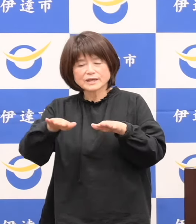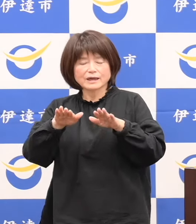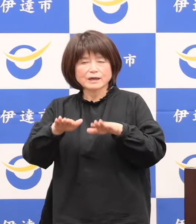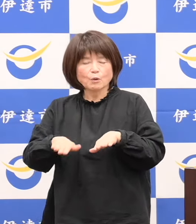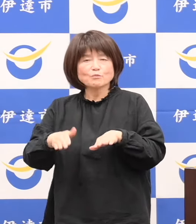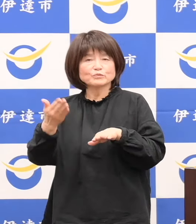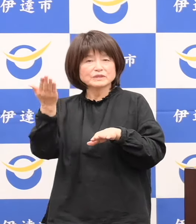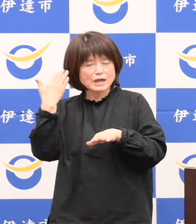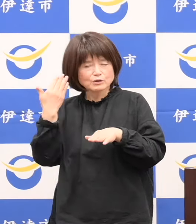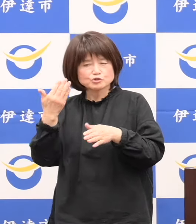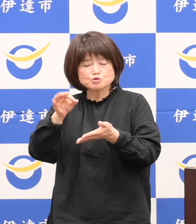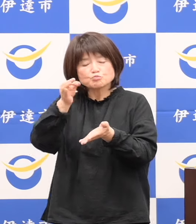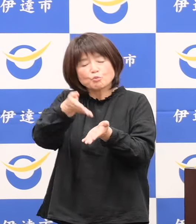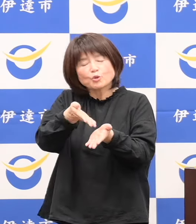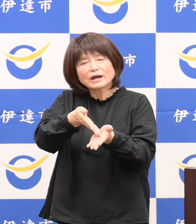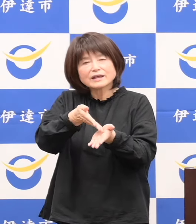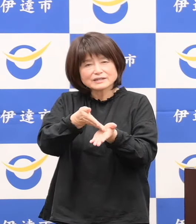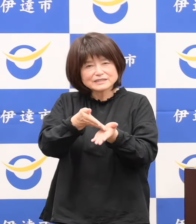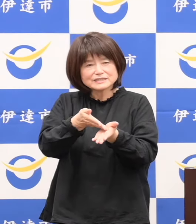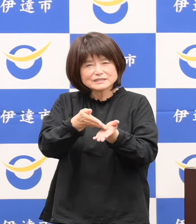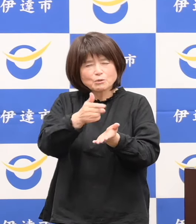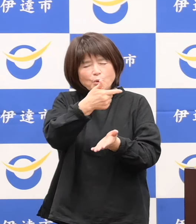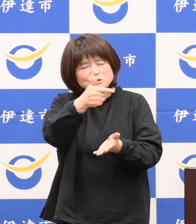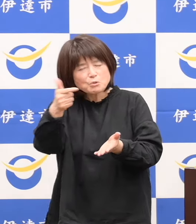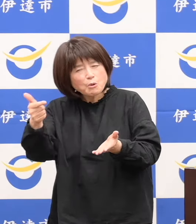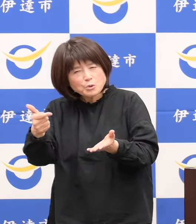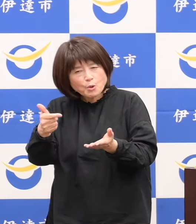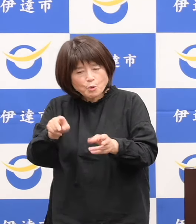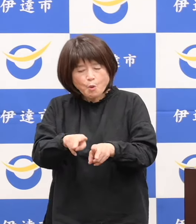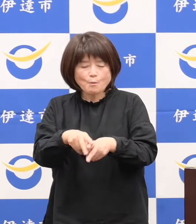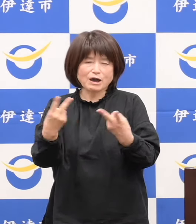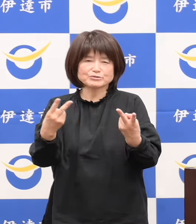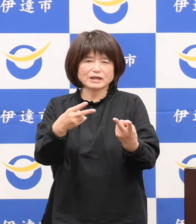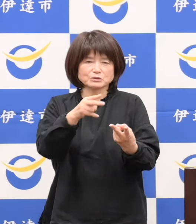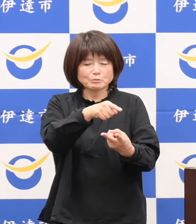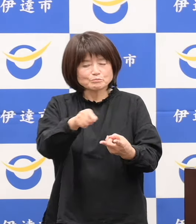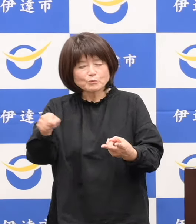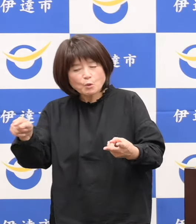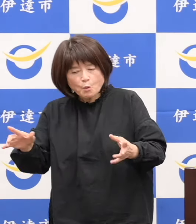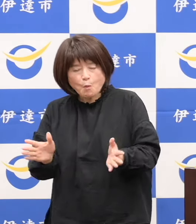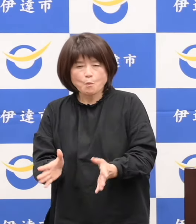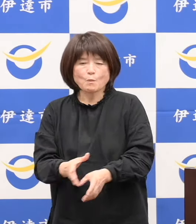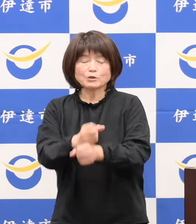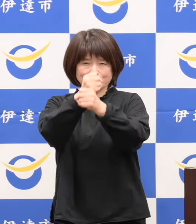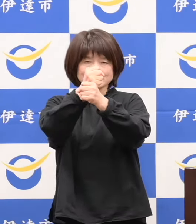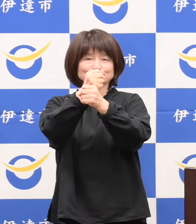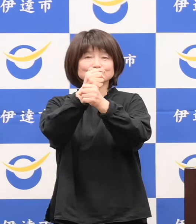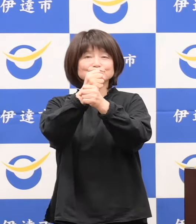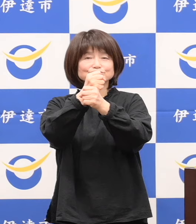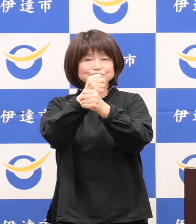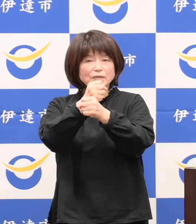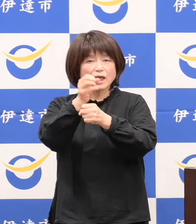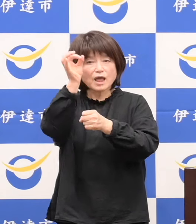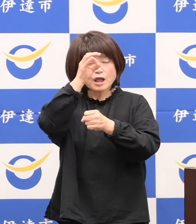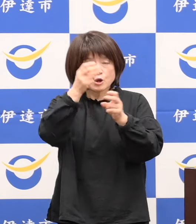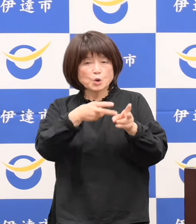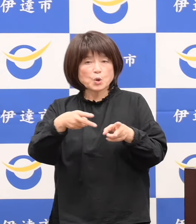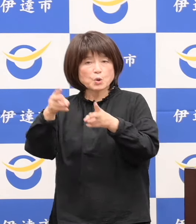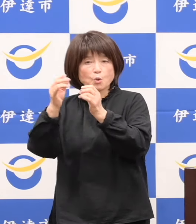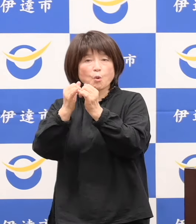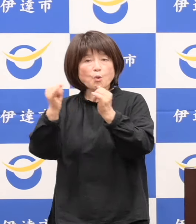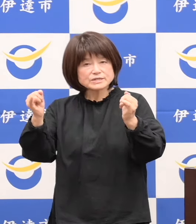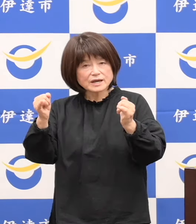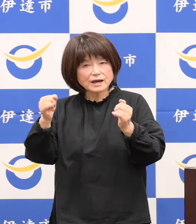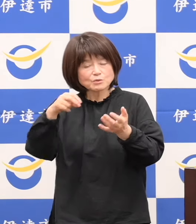語などの複数の観光パンフレットがございますが、それを集約をし、旅行者目線を取り入れつ